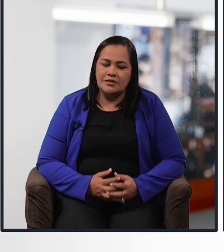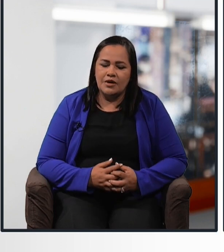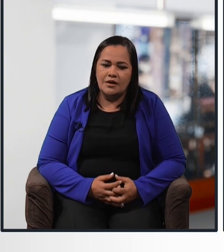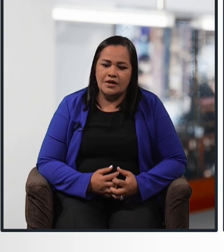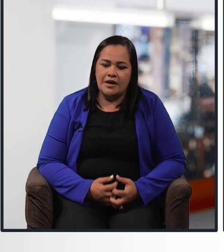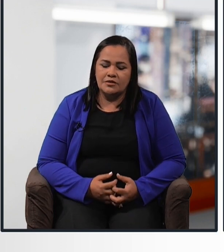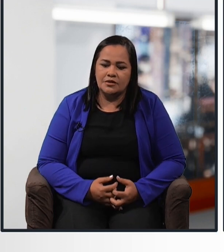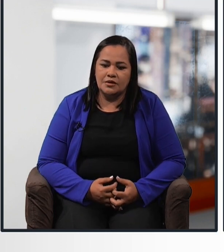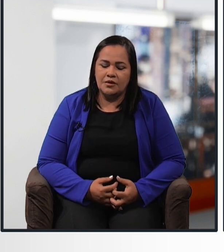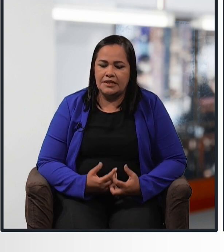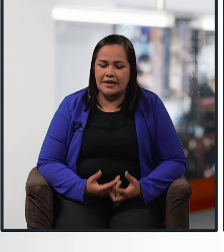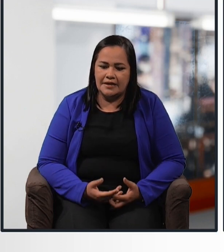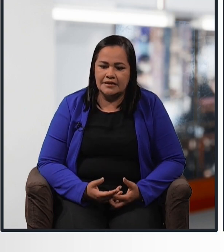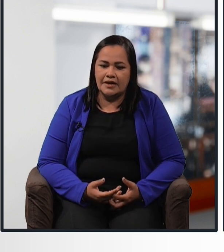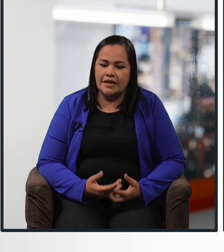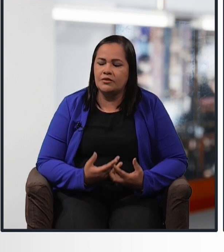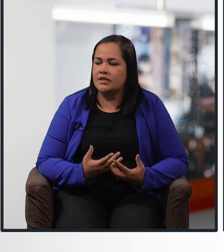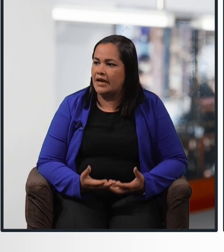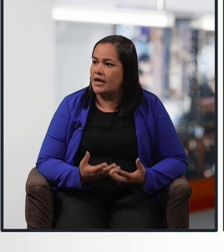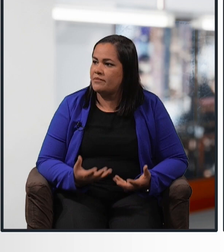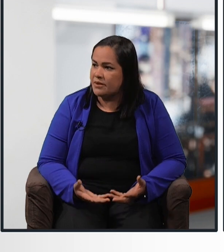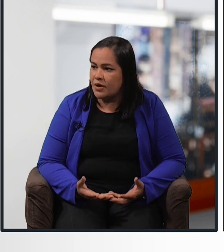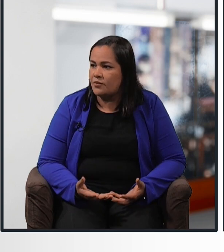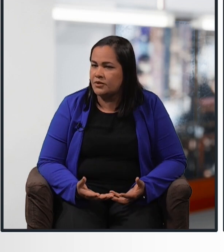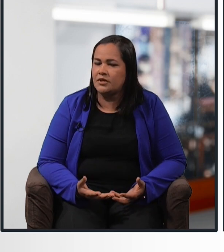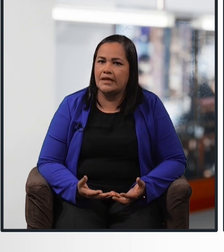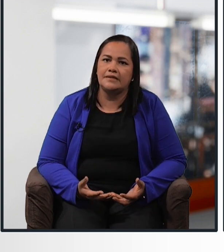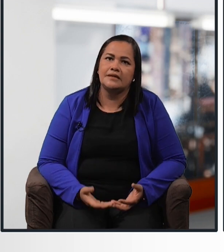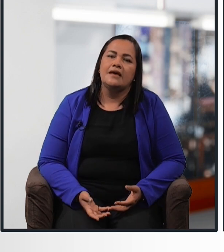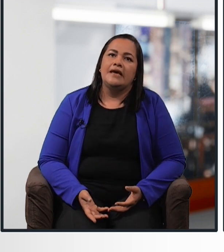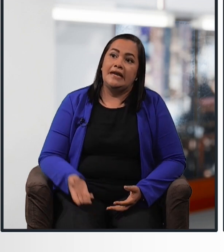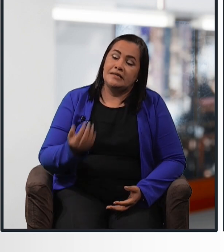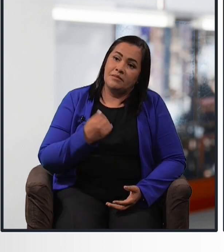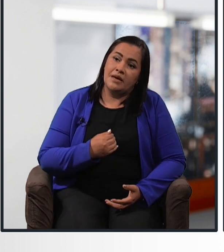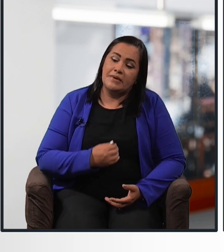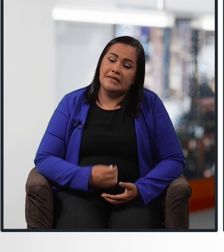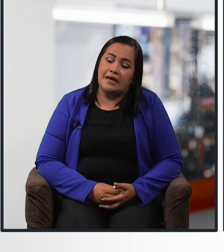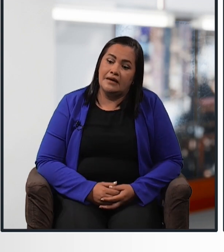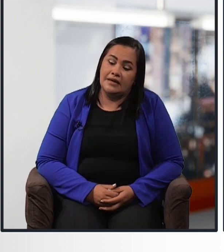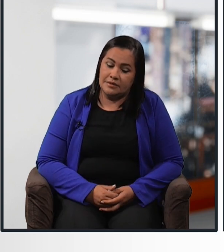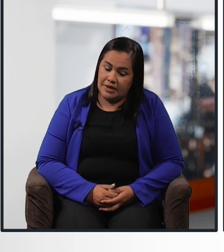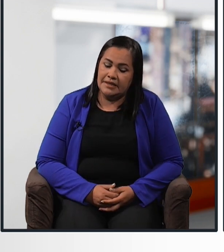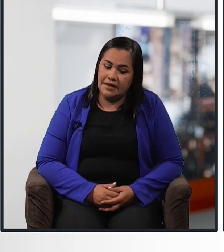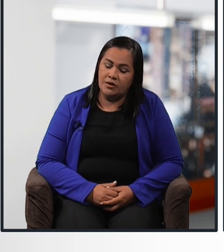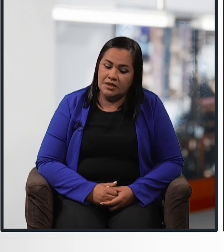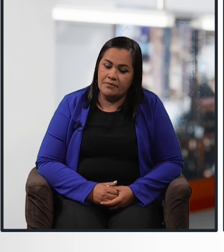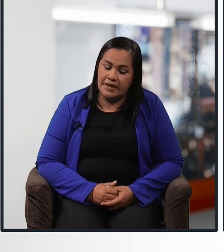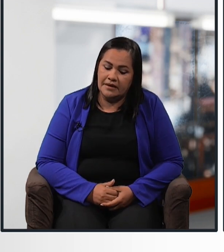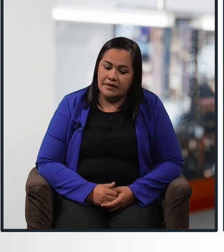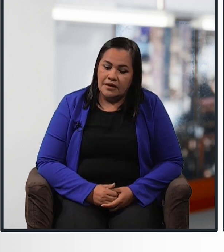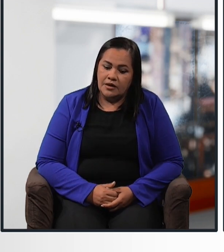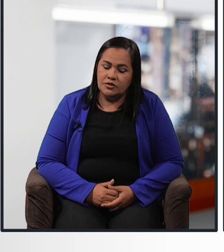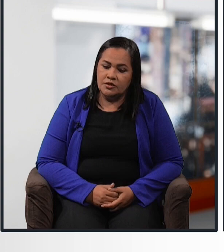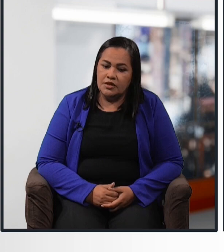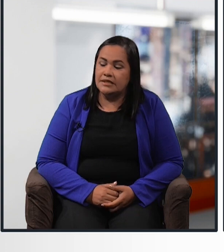que eso es lo que a nosotros nos interesa, ¿verdad? Que ellos tengan las mismas oportunidades. En la semana pasada, la semana anterior